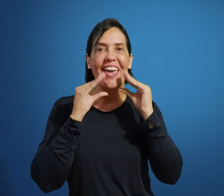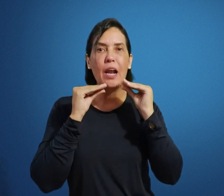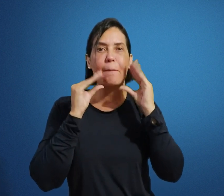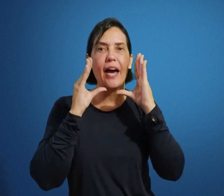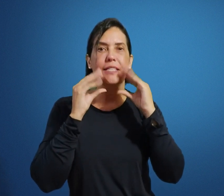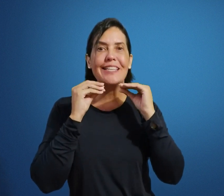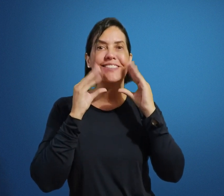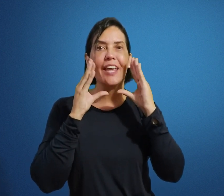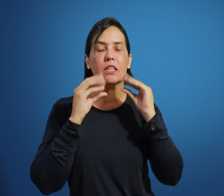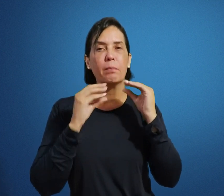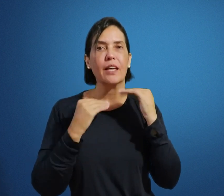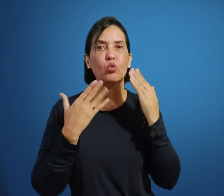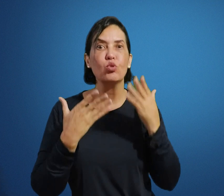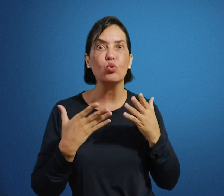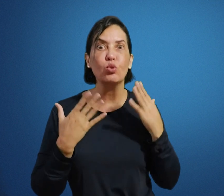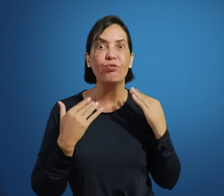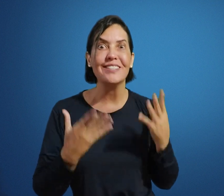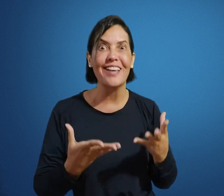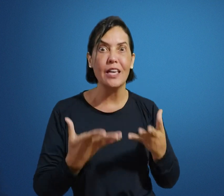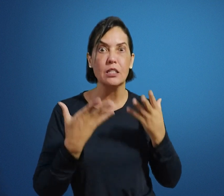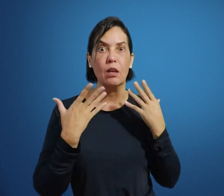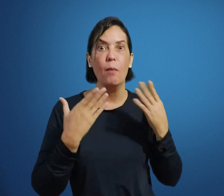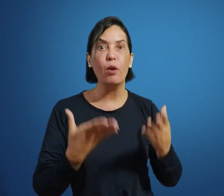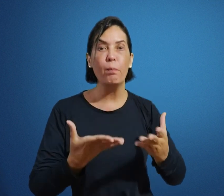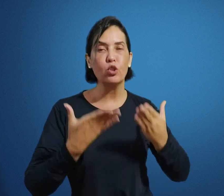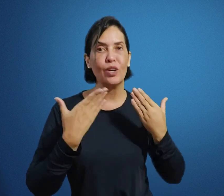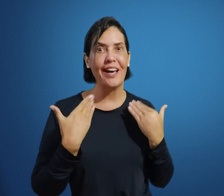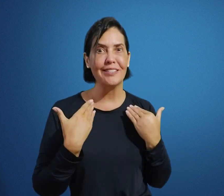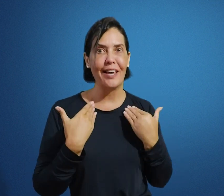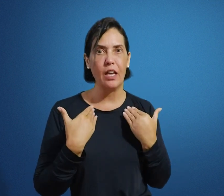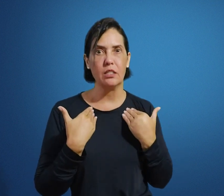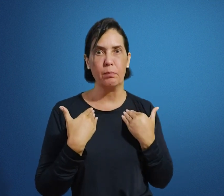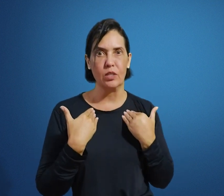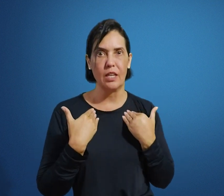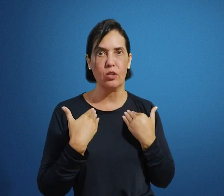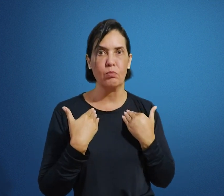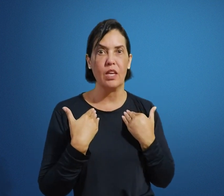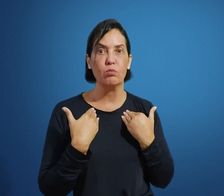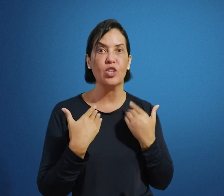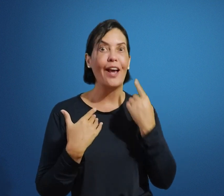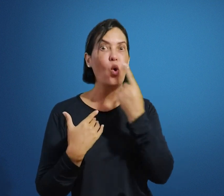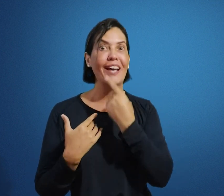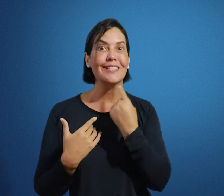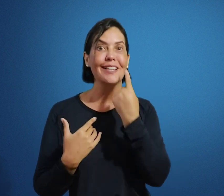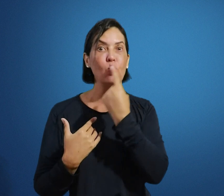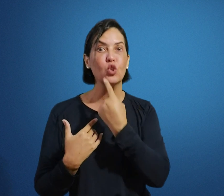era mais intensa para que o surdo fizesse, proporcionasse a ele esse processo mesmo de decoração de como